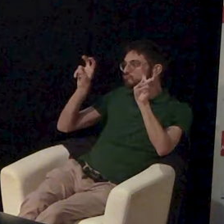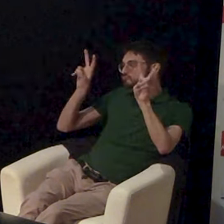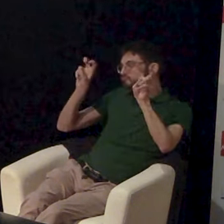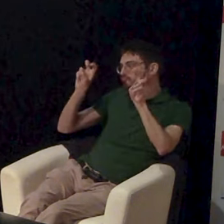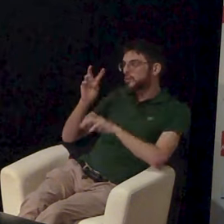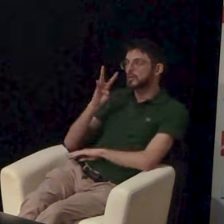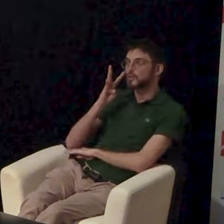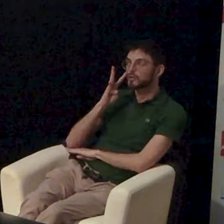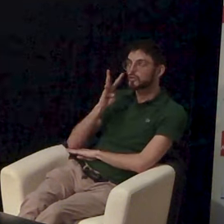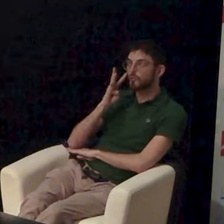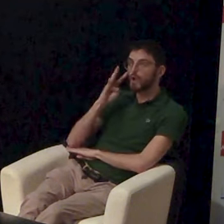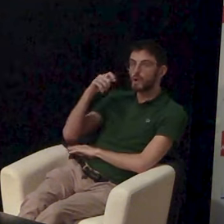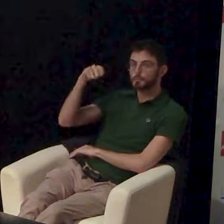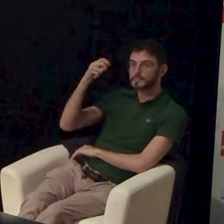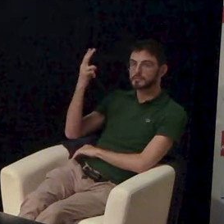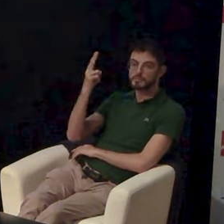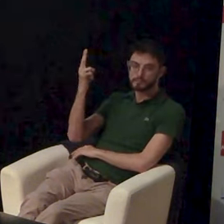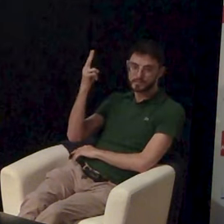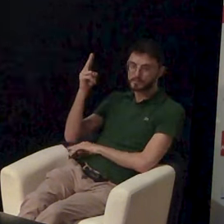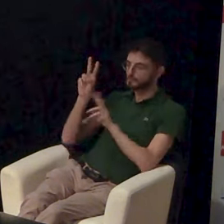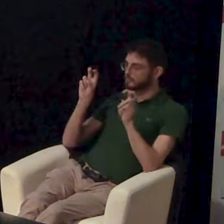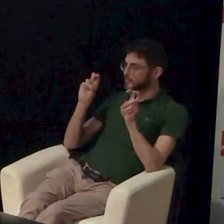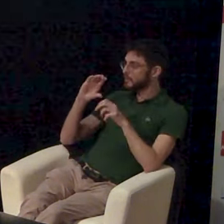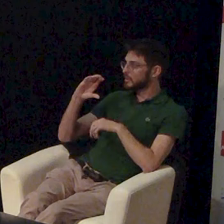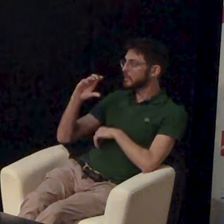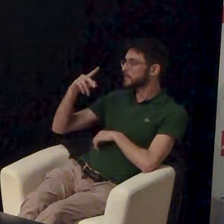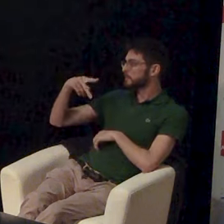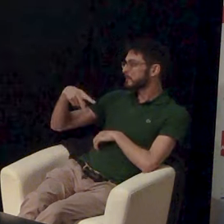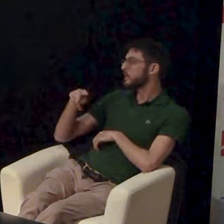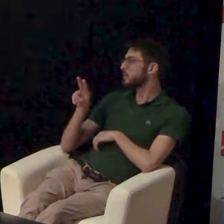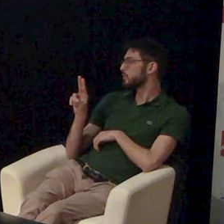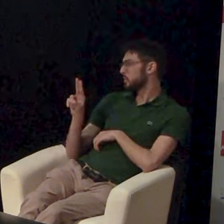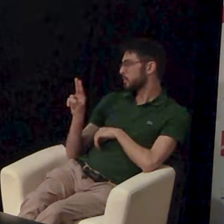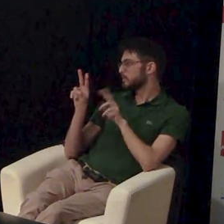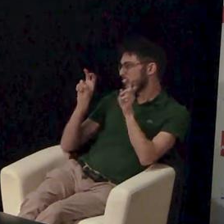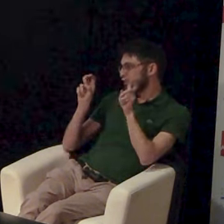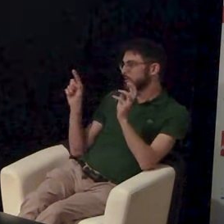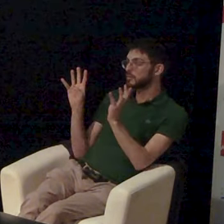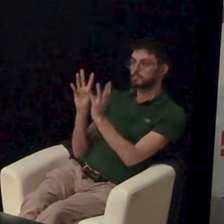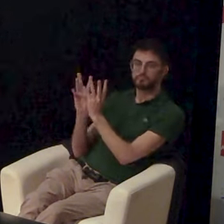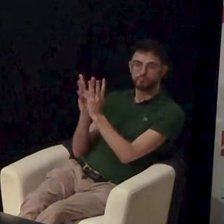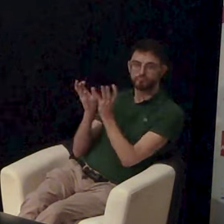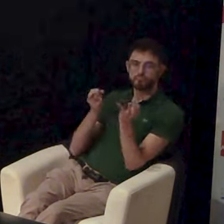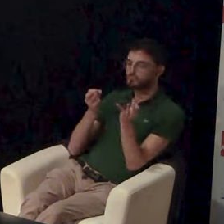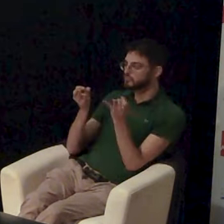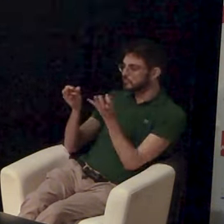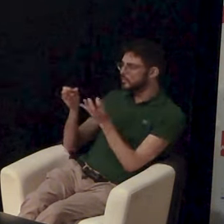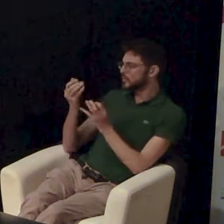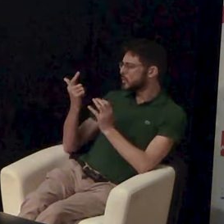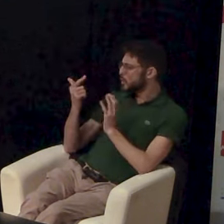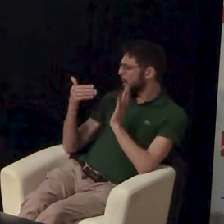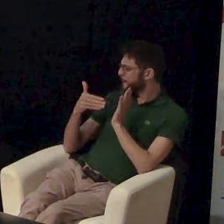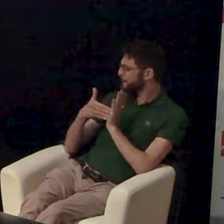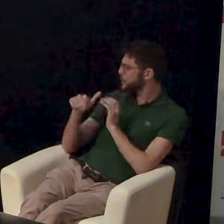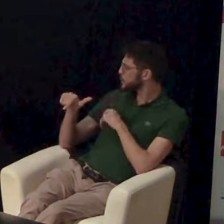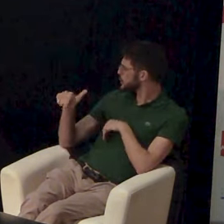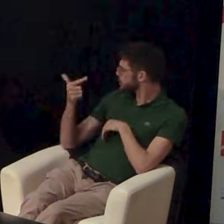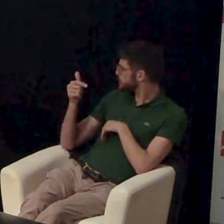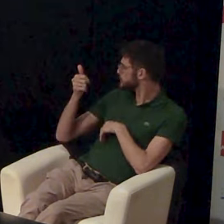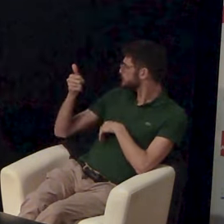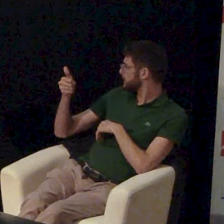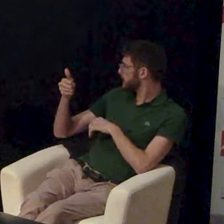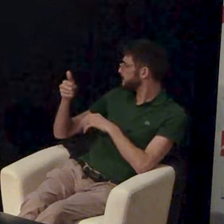l'accessibilité. Et donc, la conférence des présidents de l'université, la CPU, se rencontre